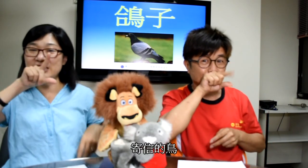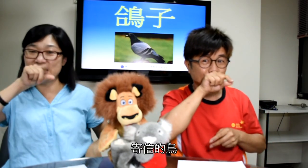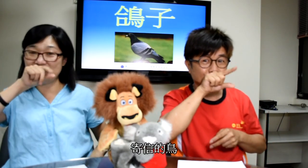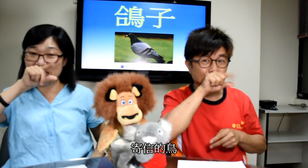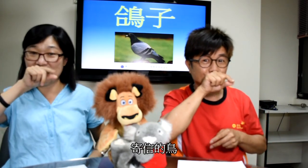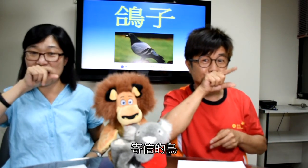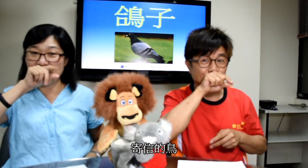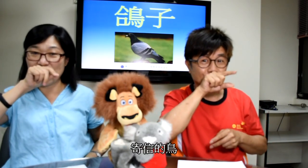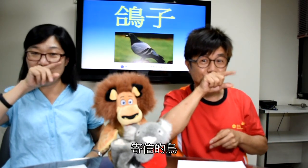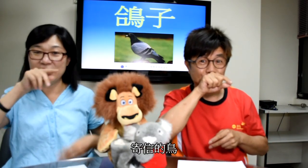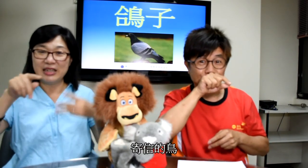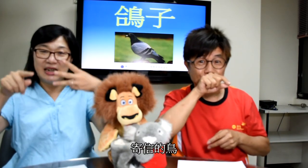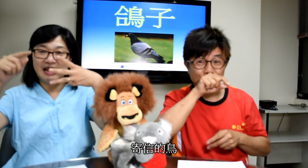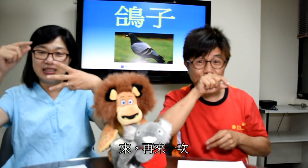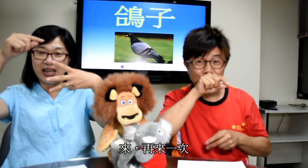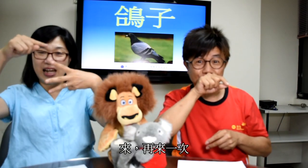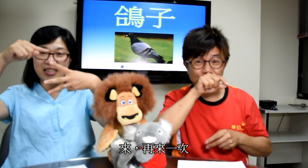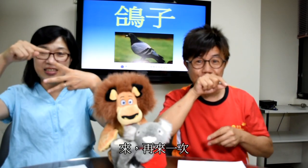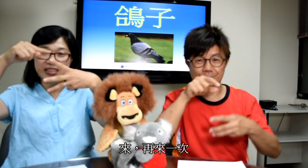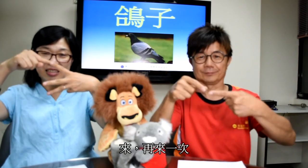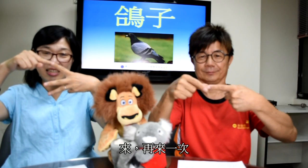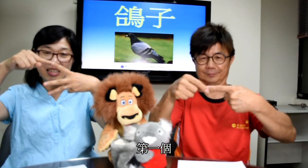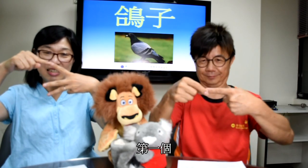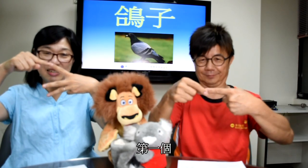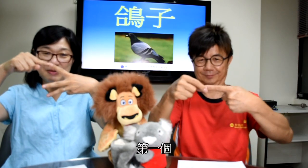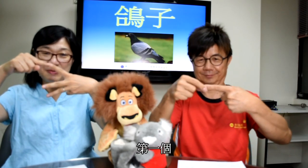的鸟。来，再来一次，第一个